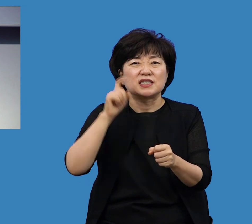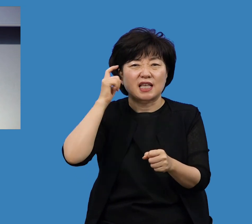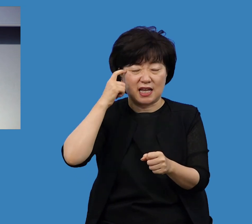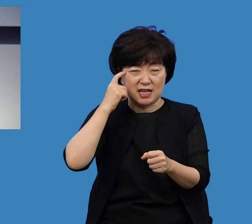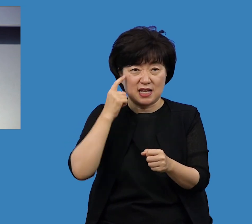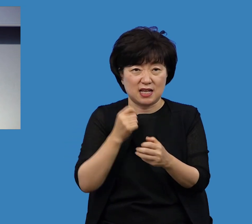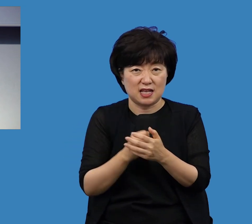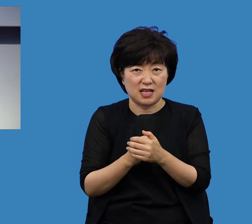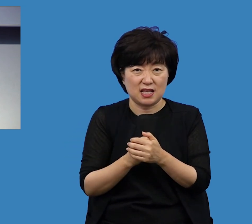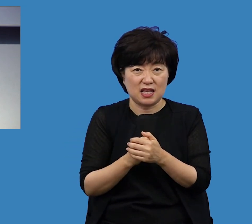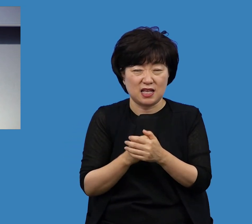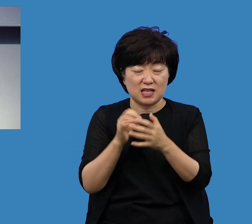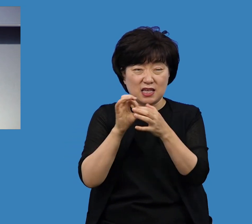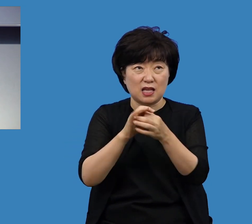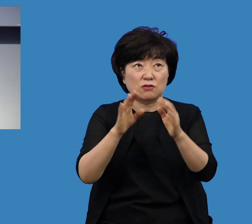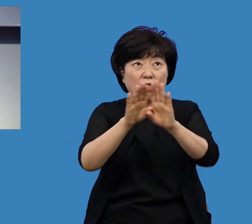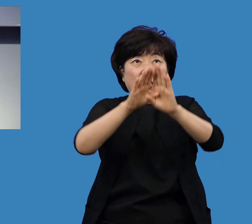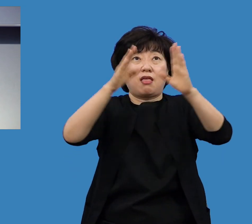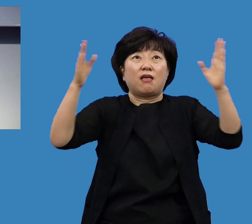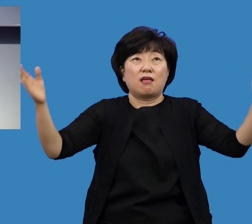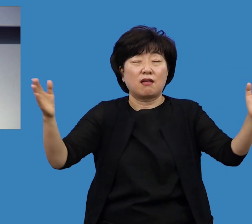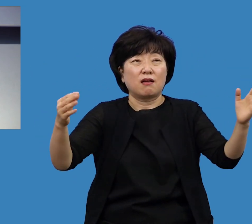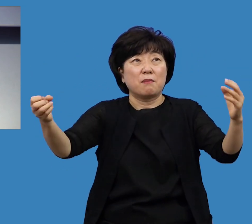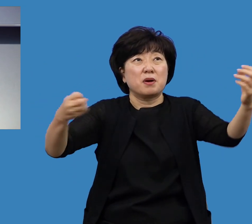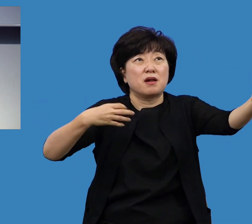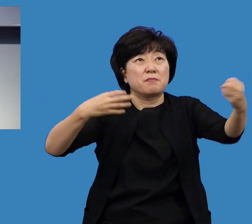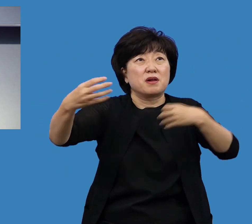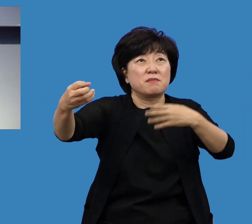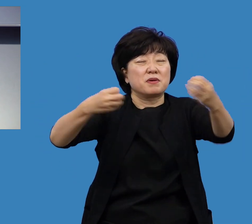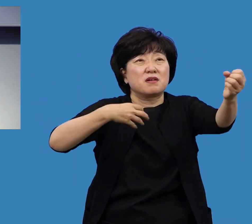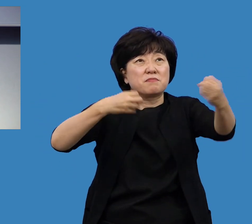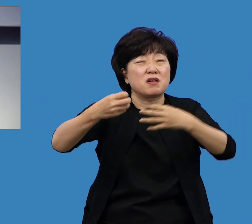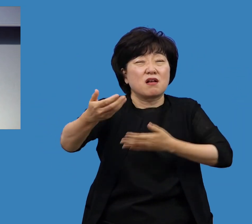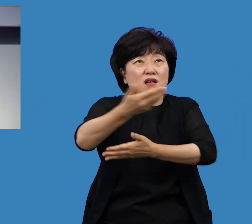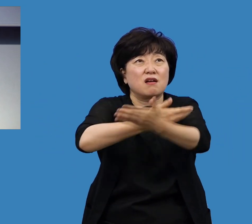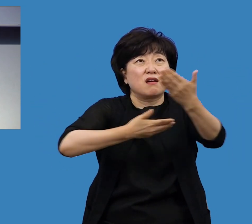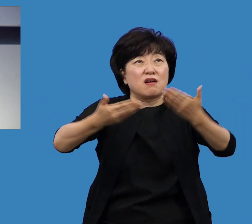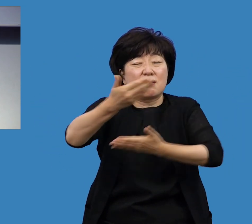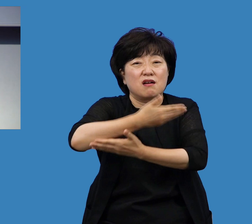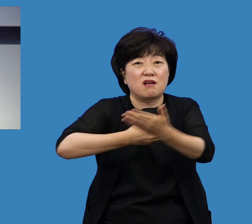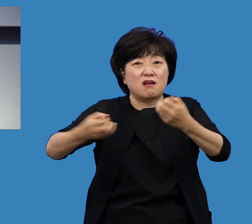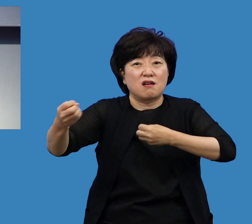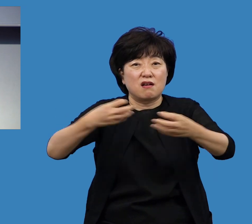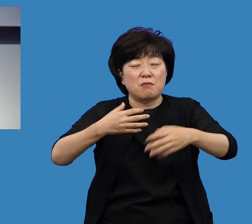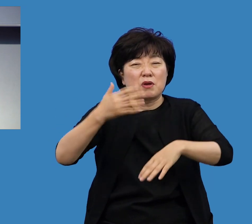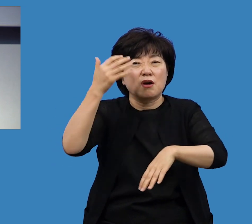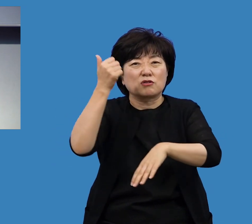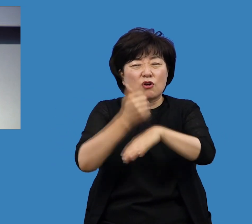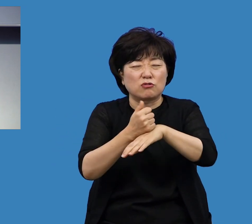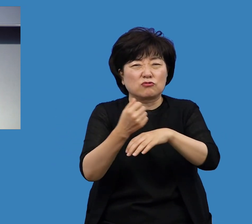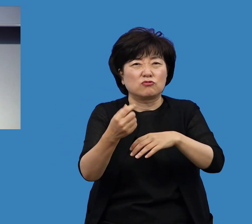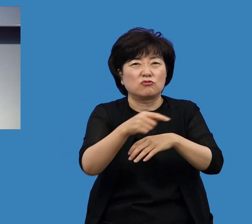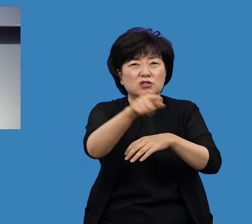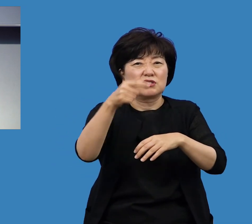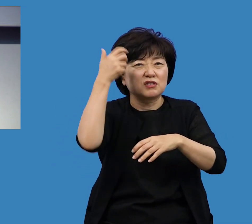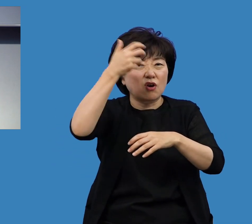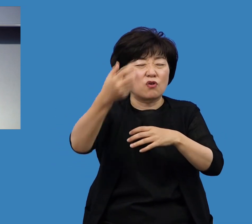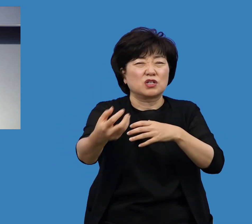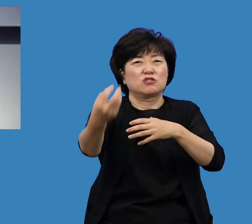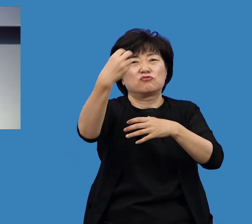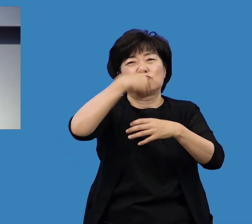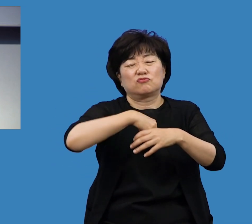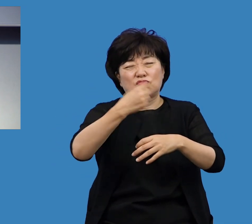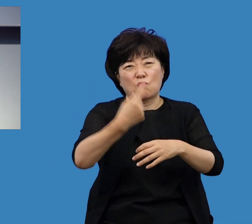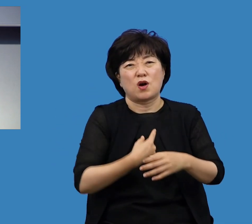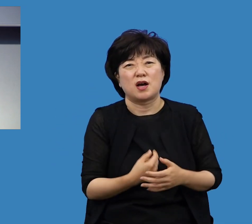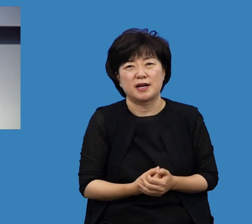데 노출돼 있으면, 계속 그런 사람들하고 교제권 가운데 있으면 어떻게 되는 거예요? 결국 그 영이 훅 들어오는 거야. 안 들어올 것 같아. 훅